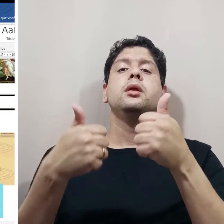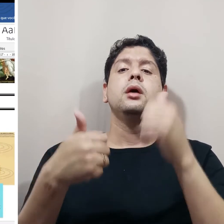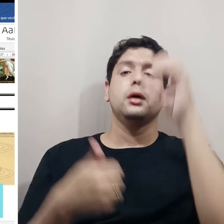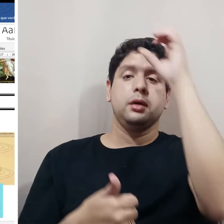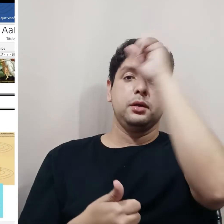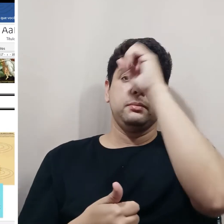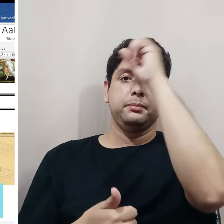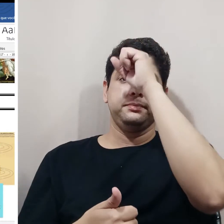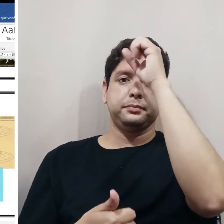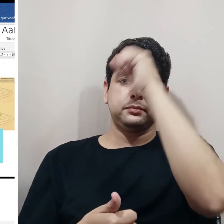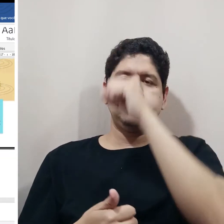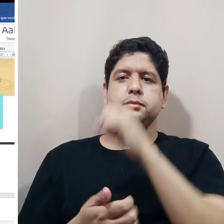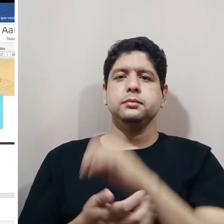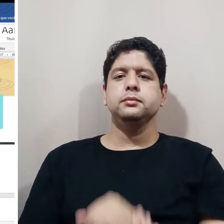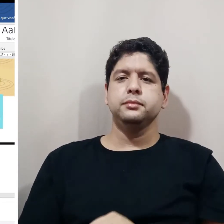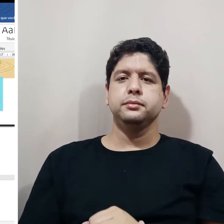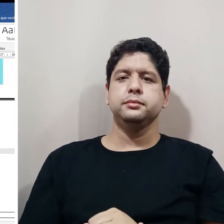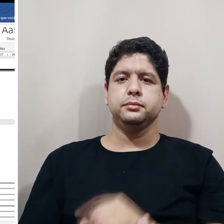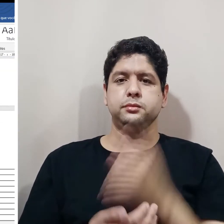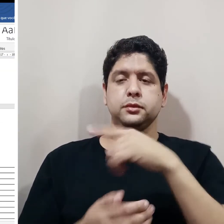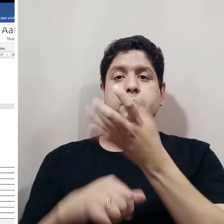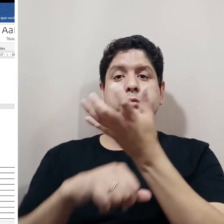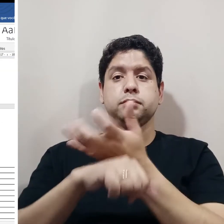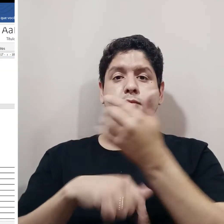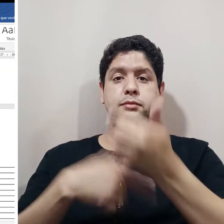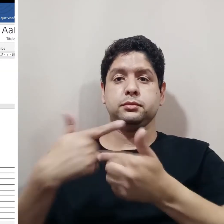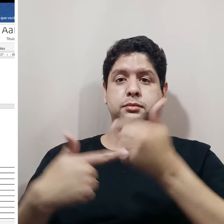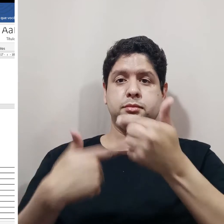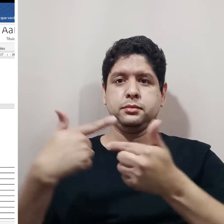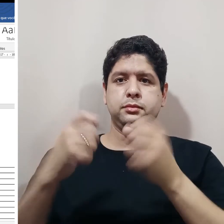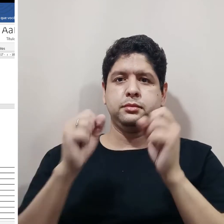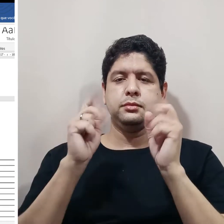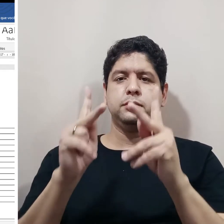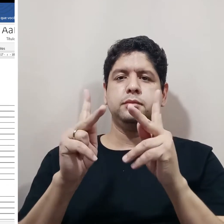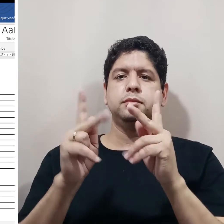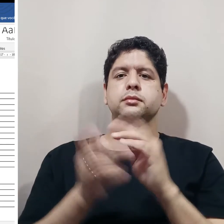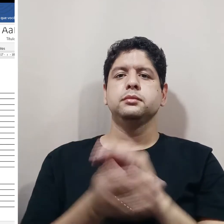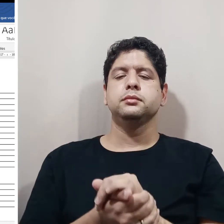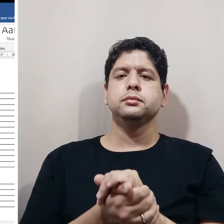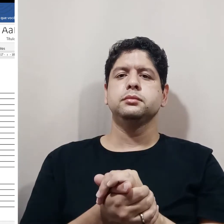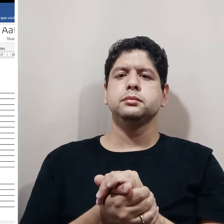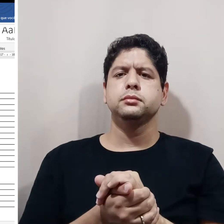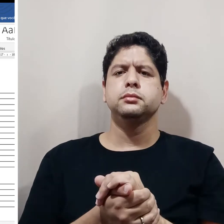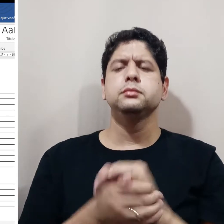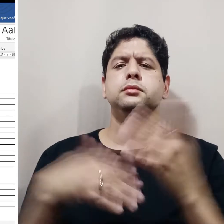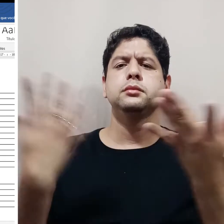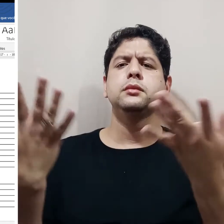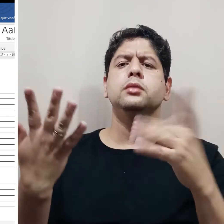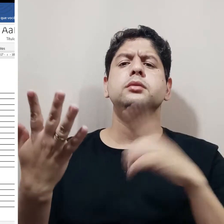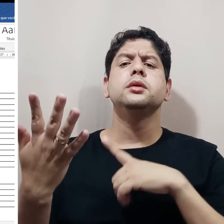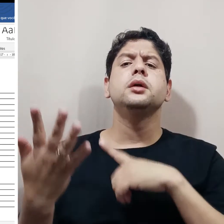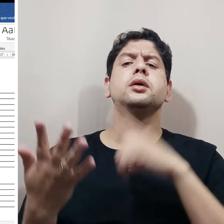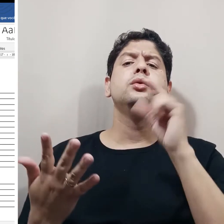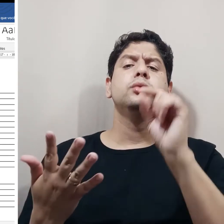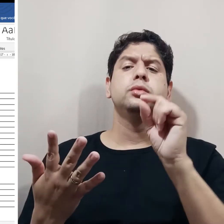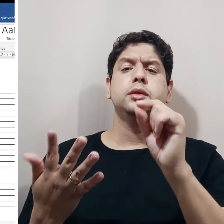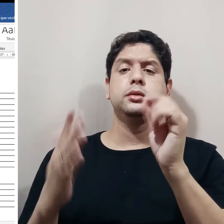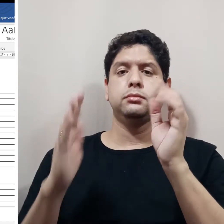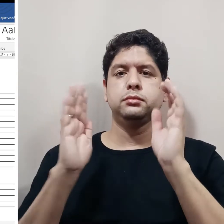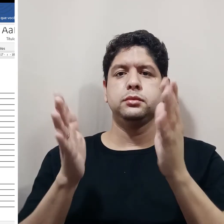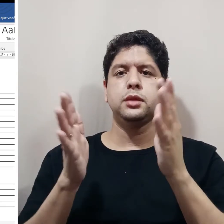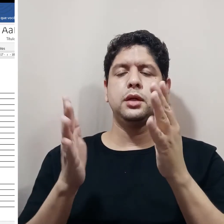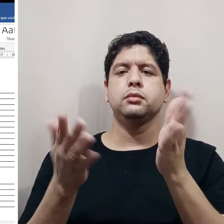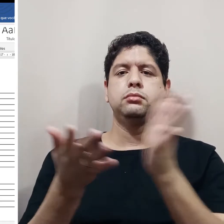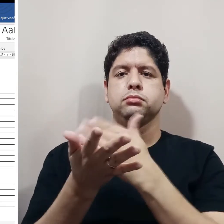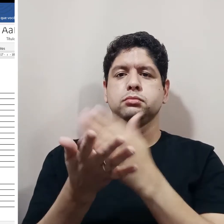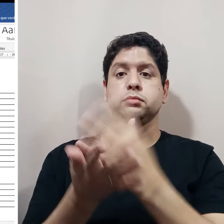terem feito as atividades para poder corrigir e poder melhor aprender